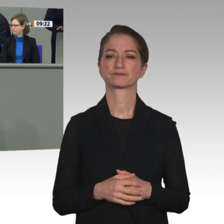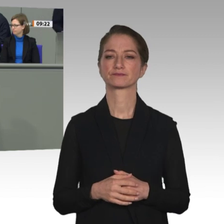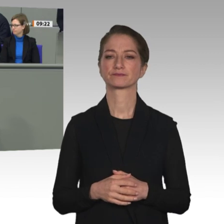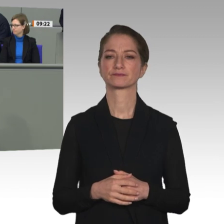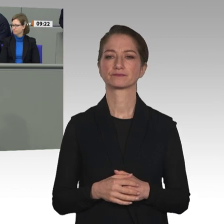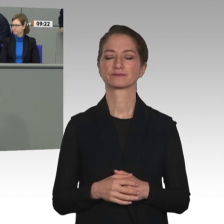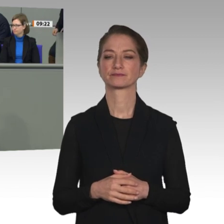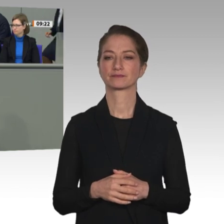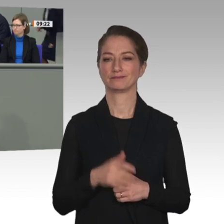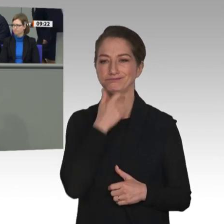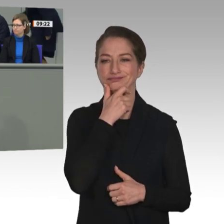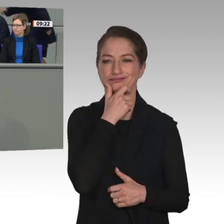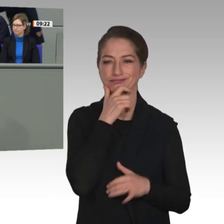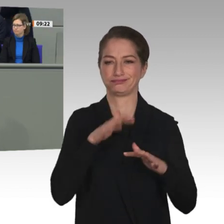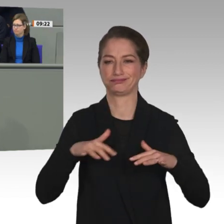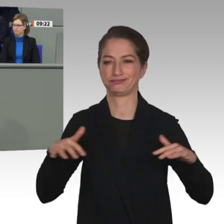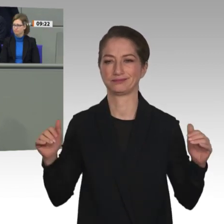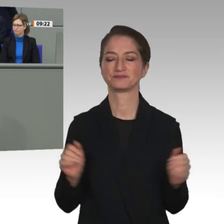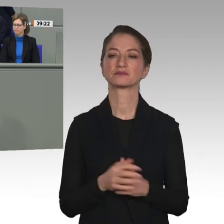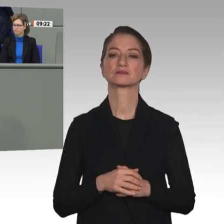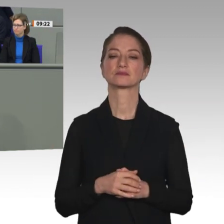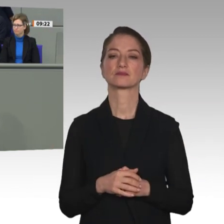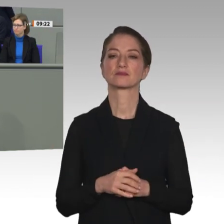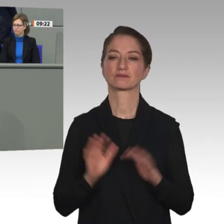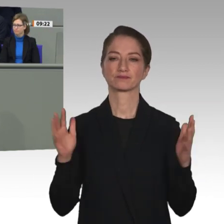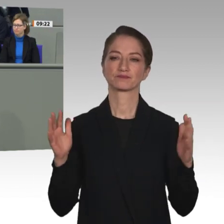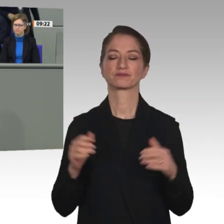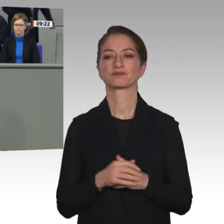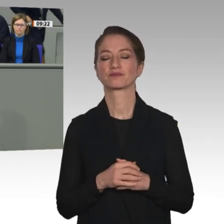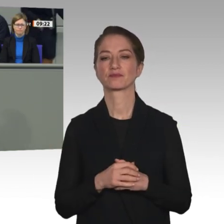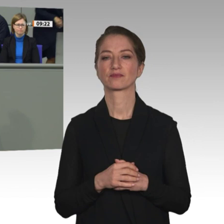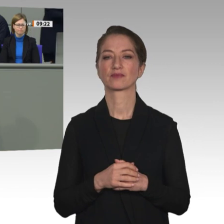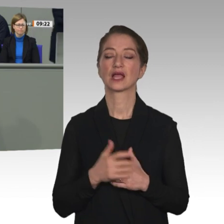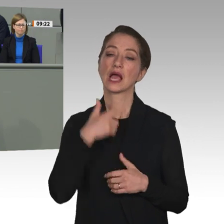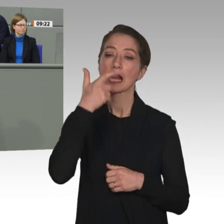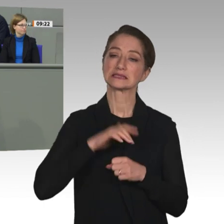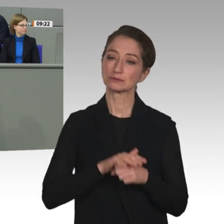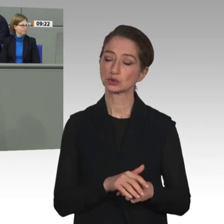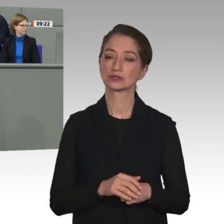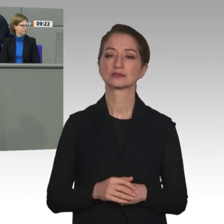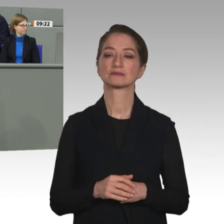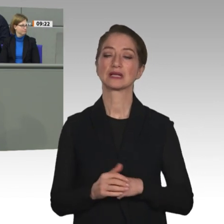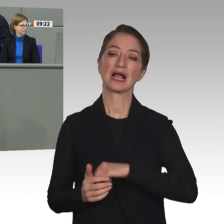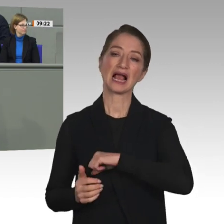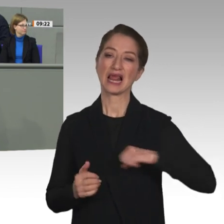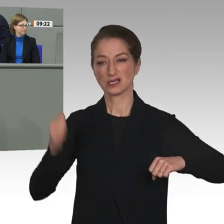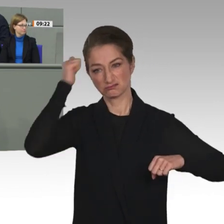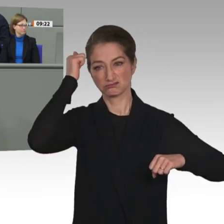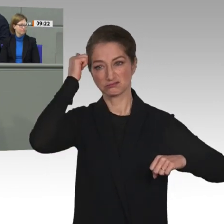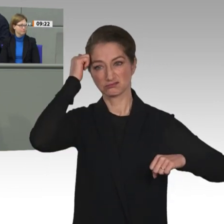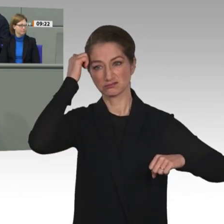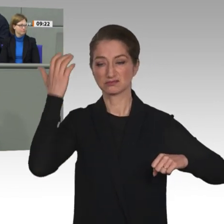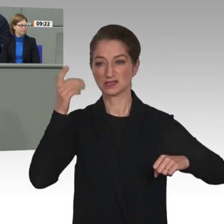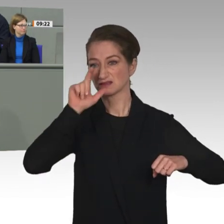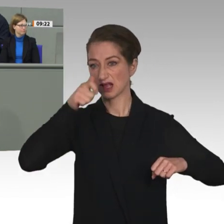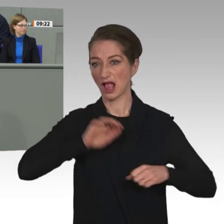zeigt sich im Rassismus und einem sich hartnäckig haltenden linken Antisemitismus.